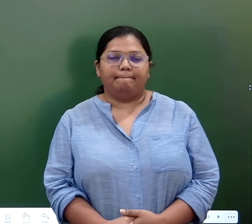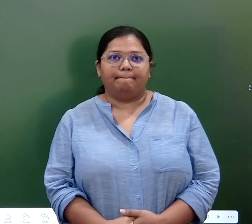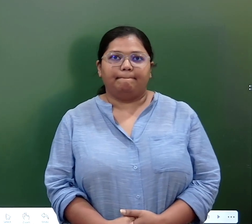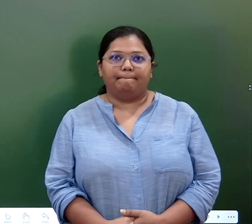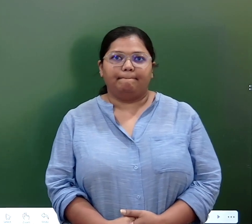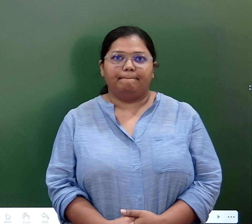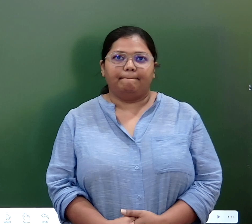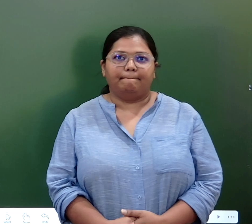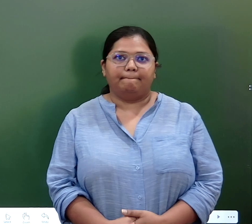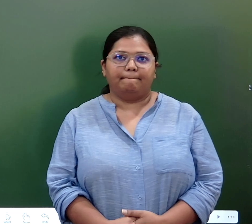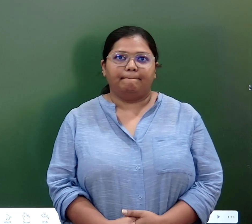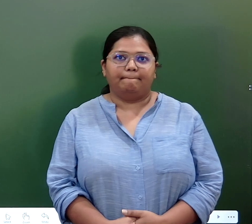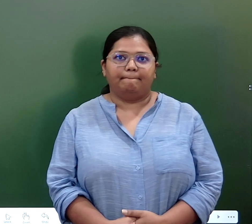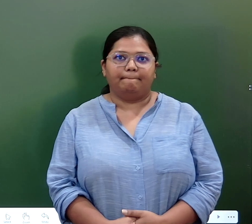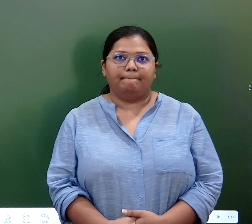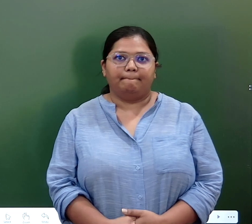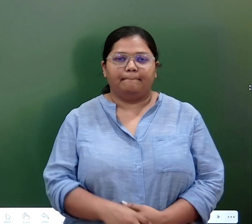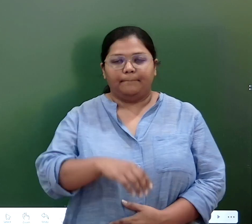5। यूनिट नंबर